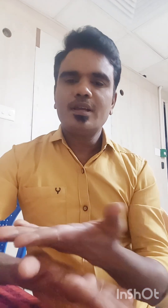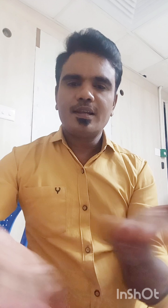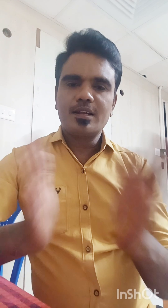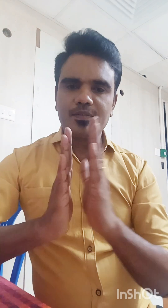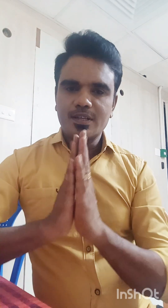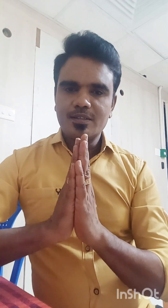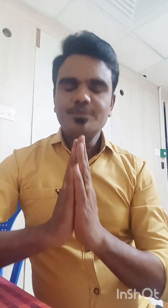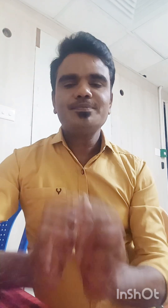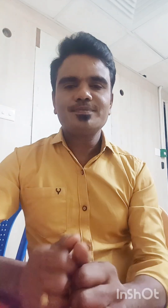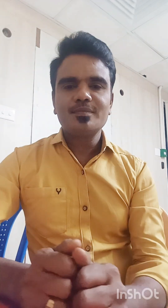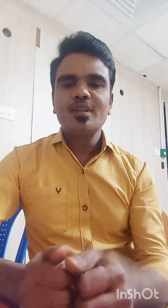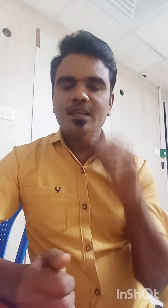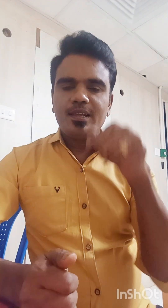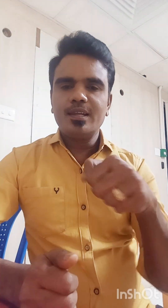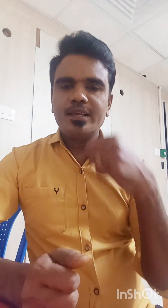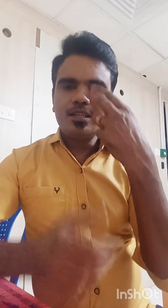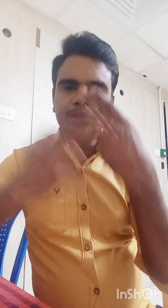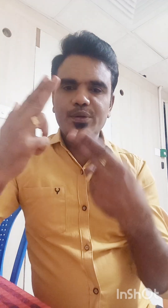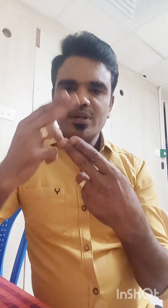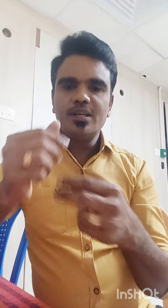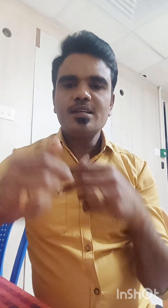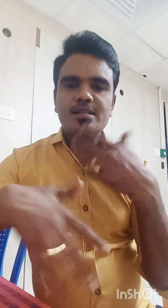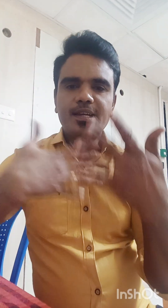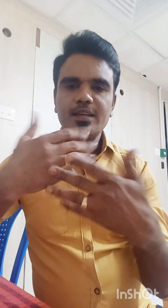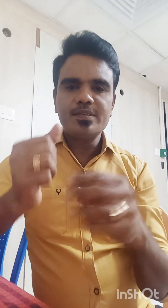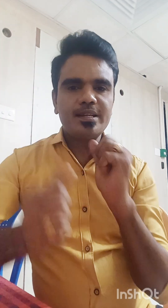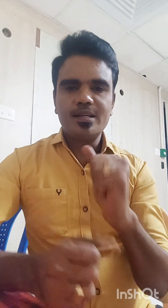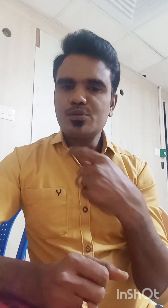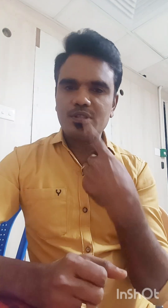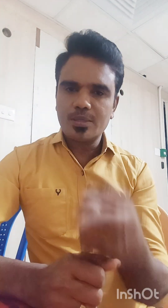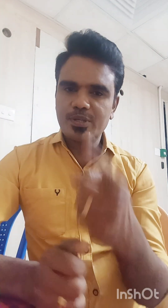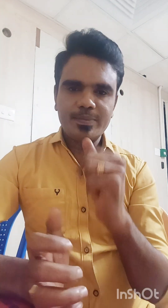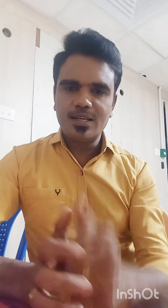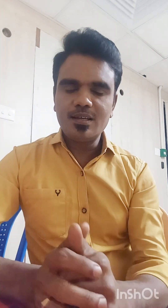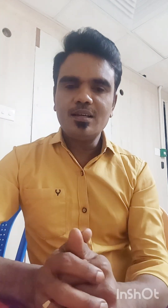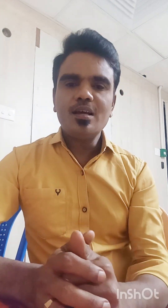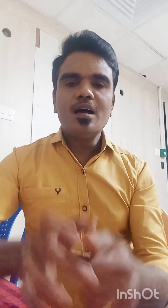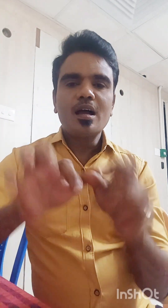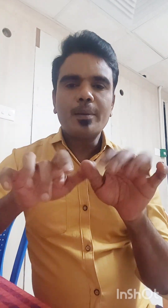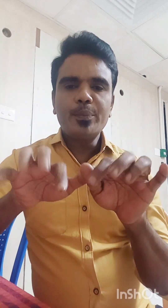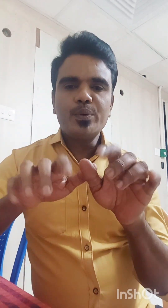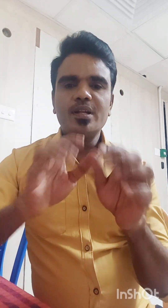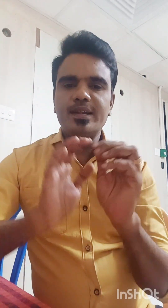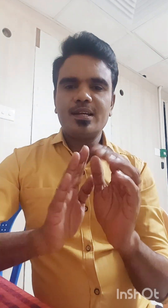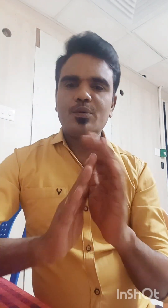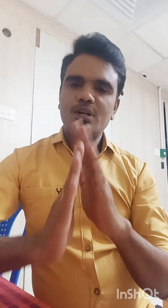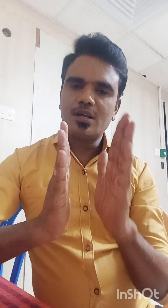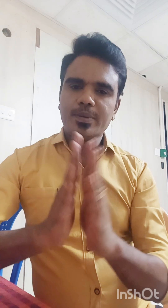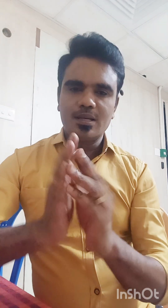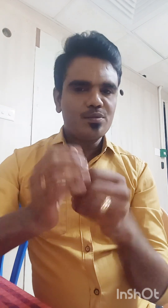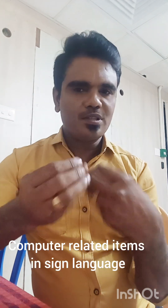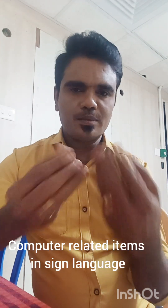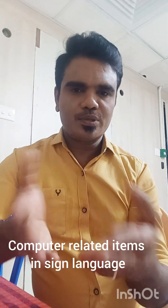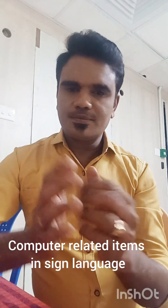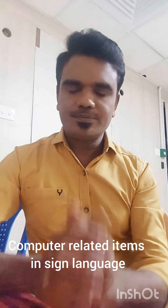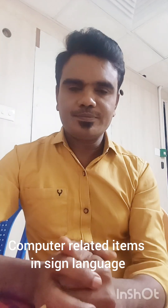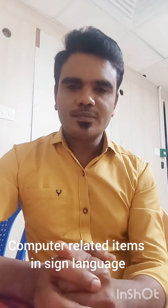எல்லாருக்கும் வணக்கம். இன்றைக்கி இந்த வீடியோவில் சைன் லாங்குவேஜில் என்ன சொல்லித்தர போகிறேன் அப்படின்னா, கம்ப்யூட்டர் ரிலேட்டடாக உள்ள டாப்பிக்லாம் சொல்லித்தர போகிறேன்.